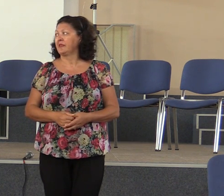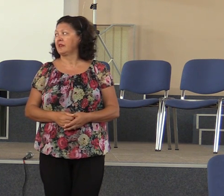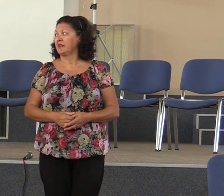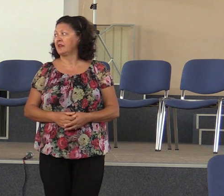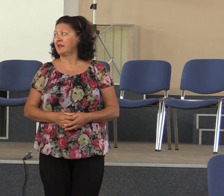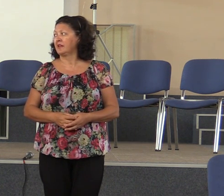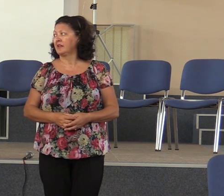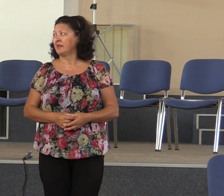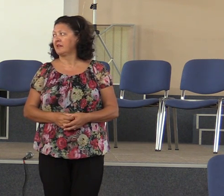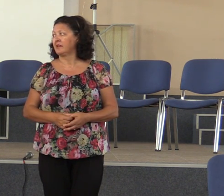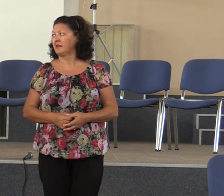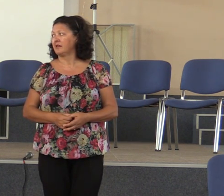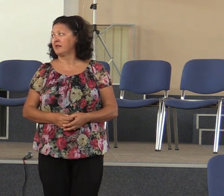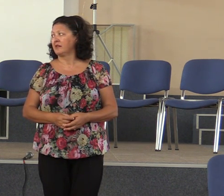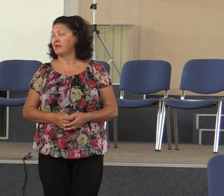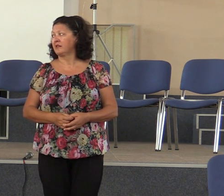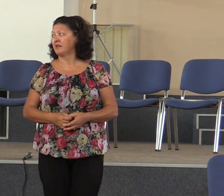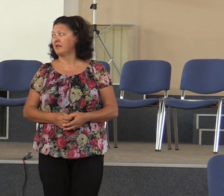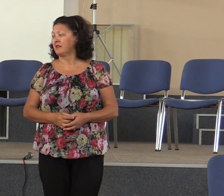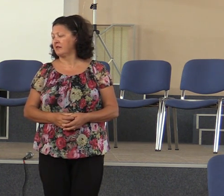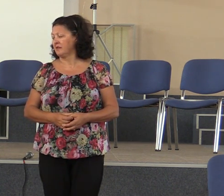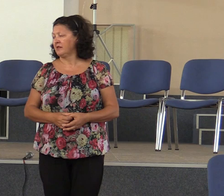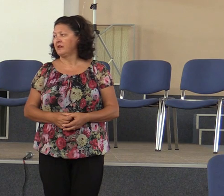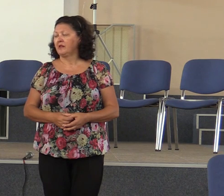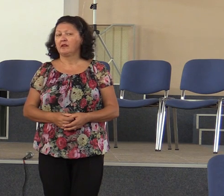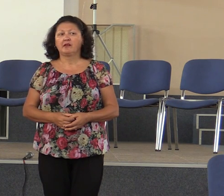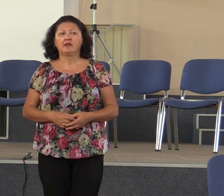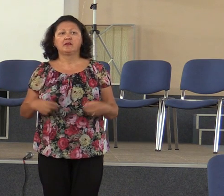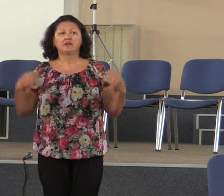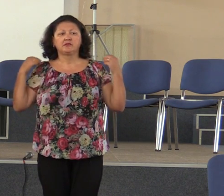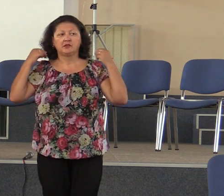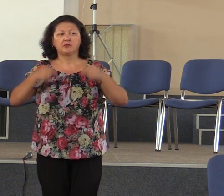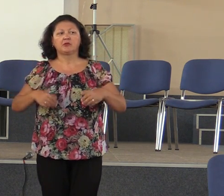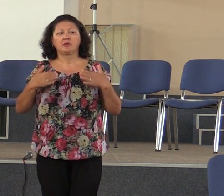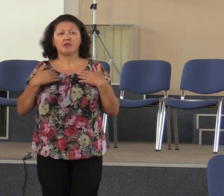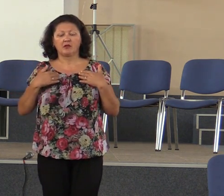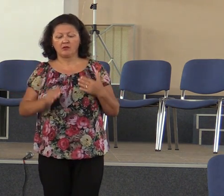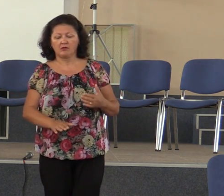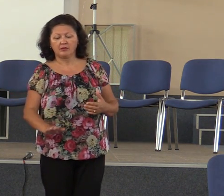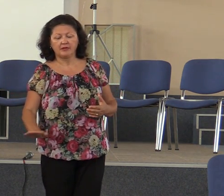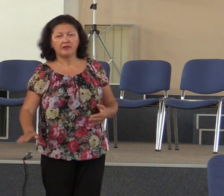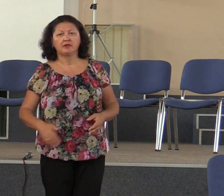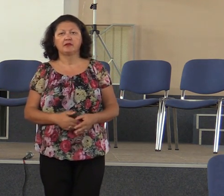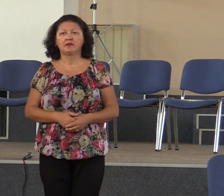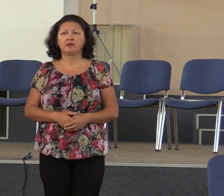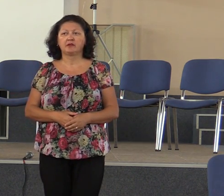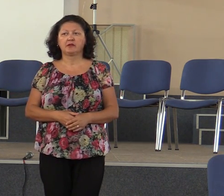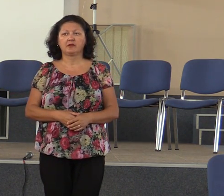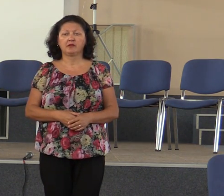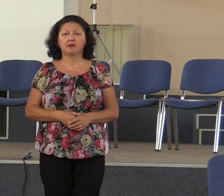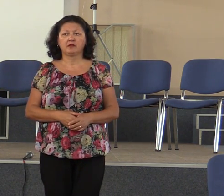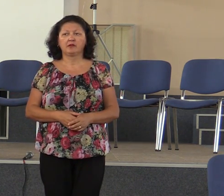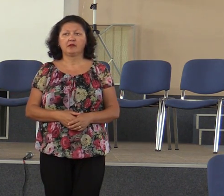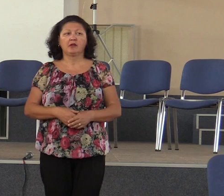Ce am purtat eu în copilărie? Și ce uneori purtați dumneavoastră, pentru că așa a îngăduit Dumnezeu,